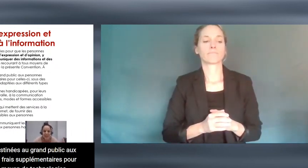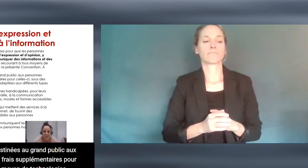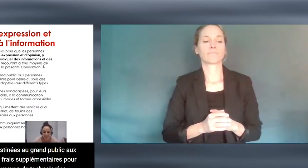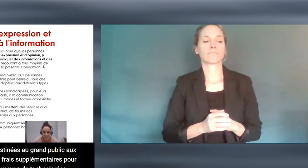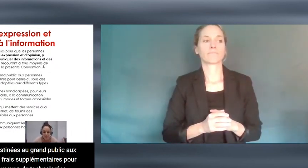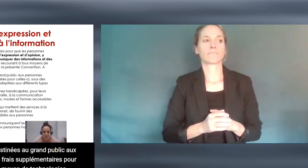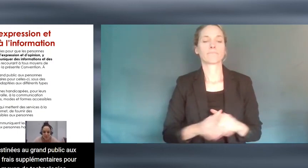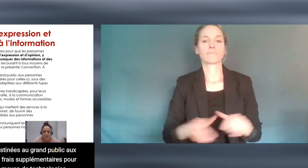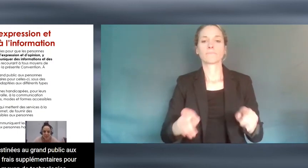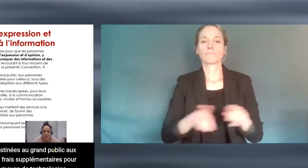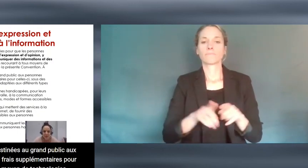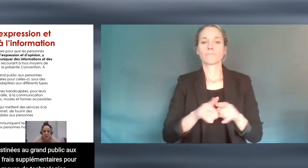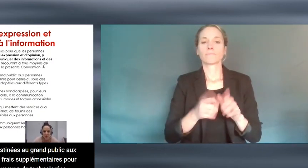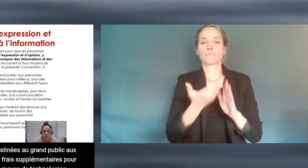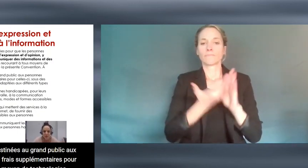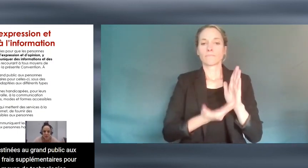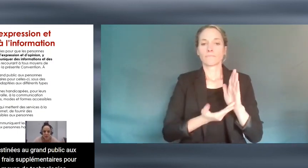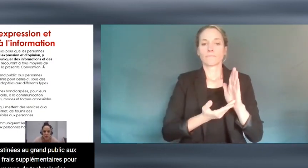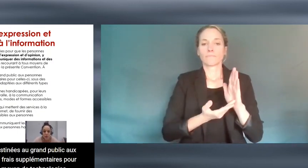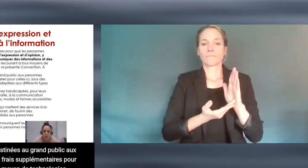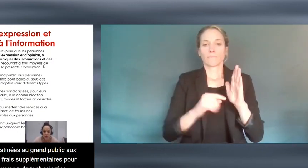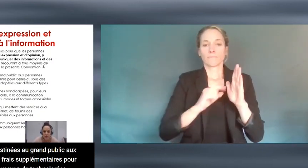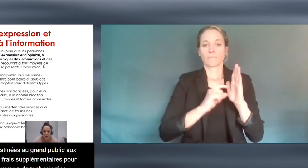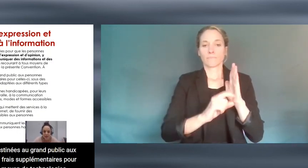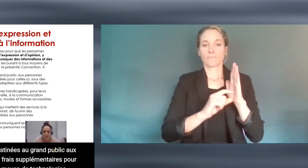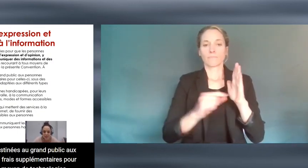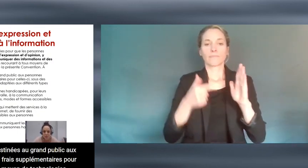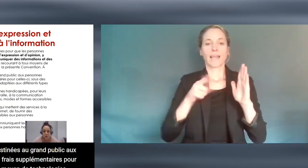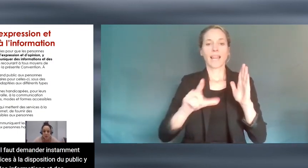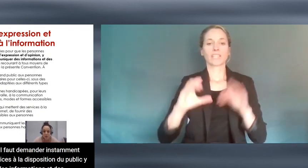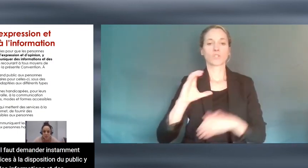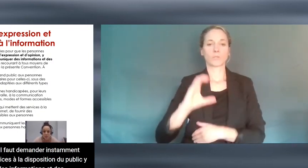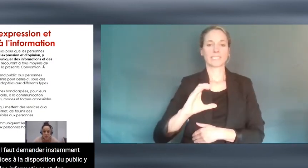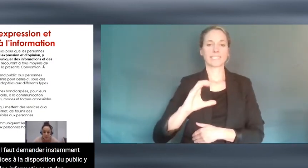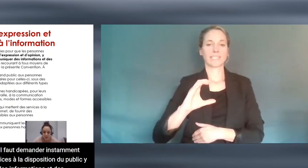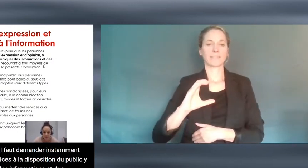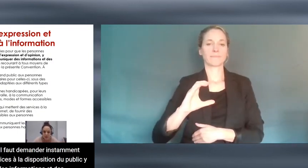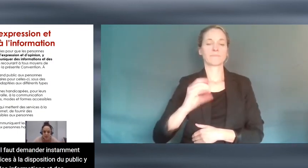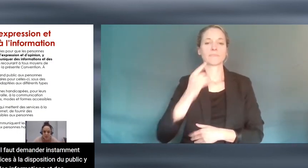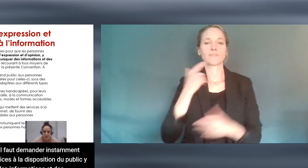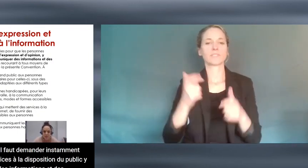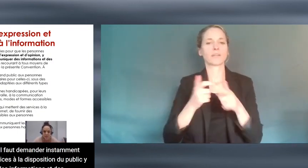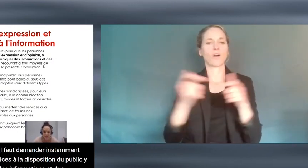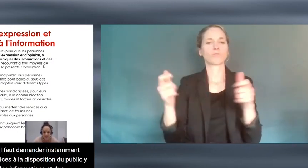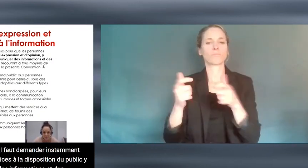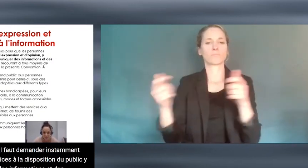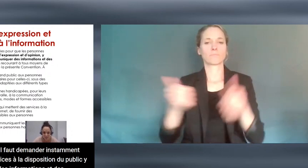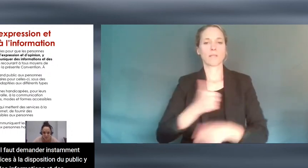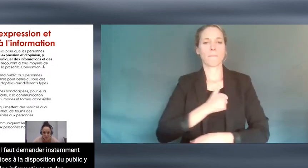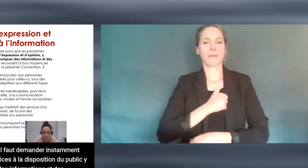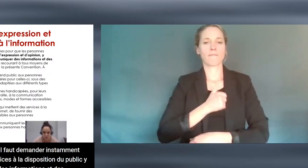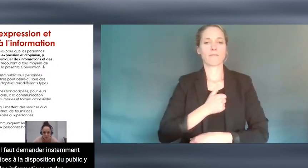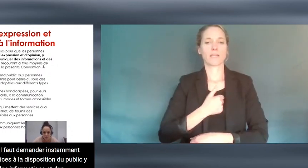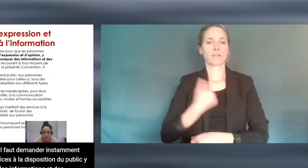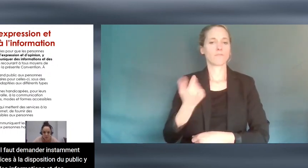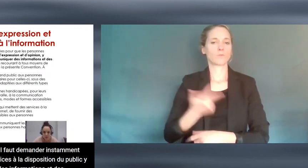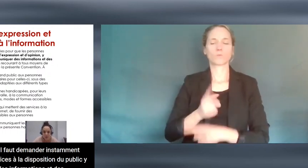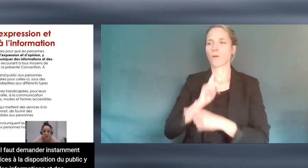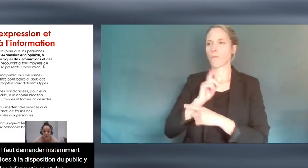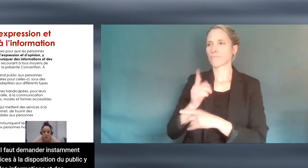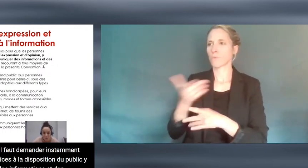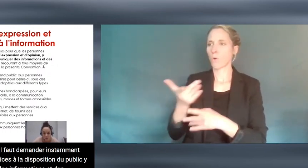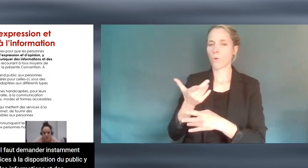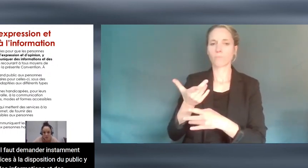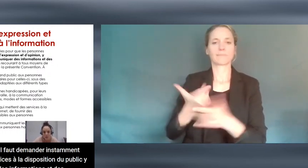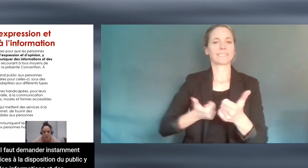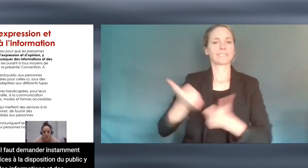la lettre C, qu'il faut demander instamment aux organismes privés qui mettent des services à la disposition du public,